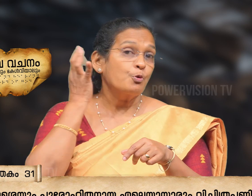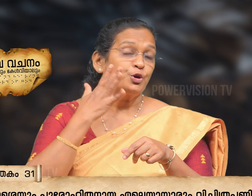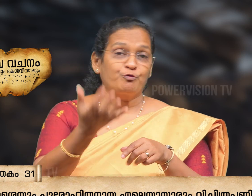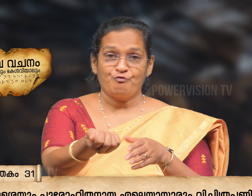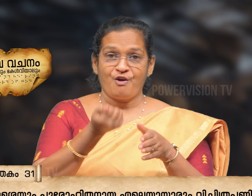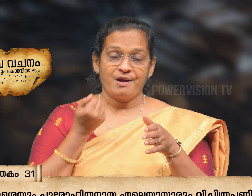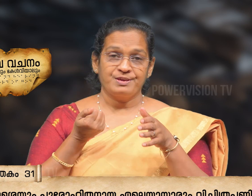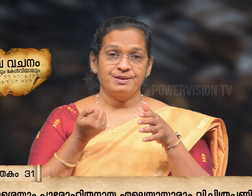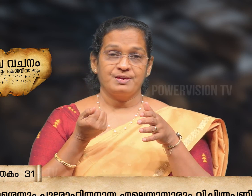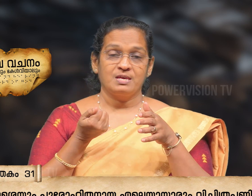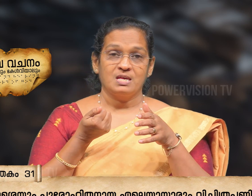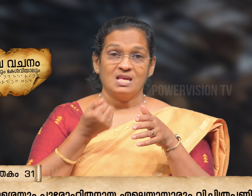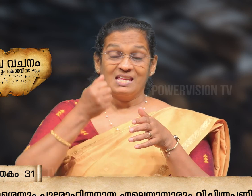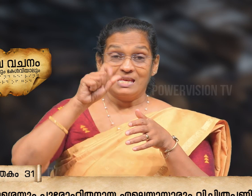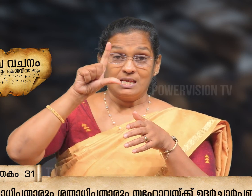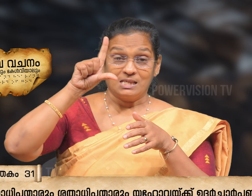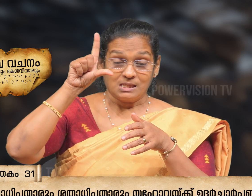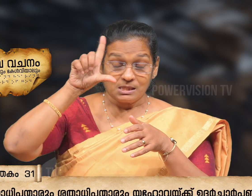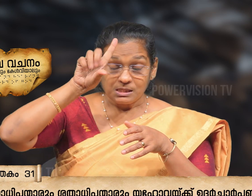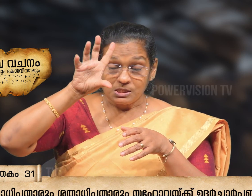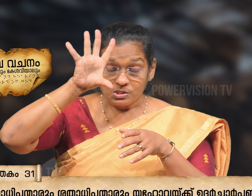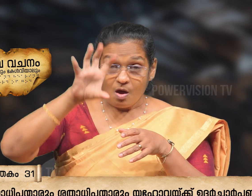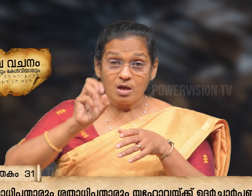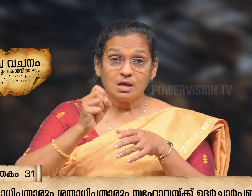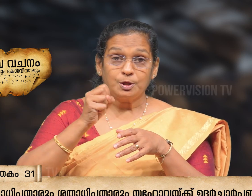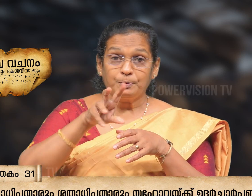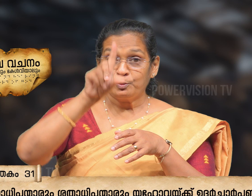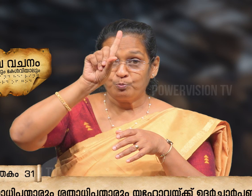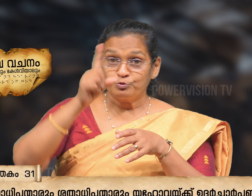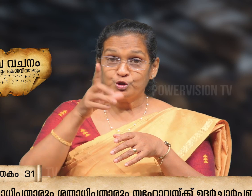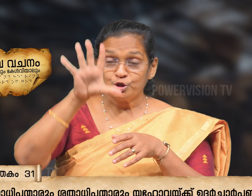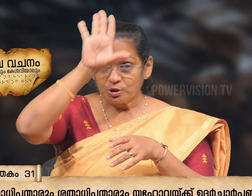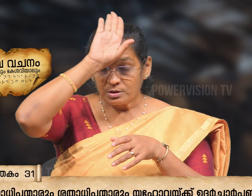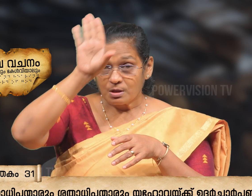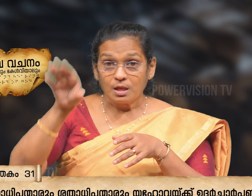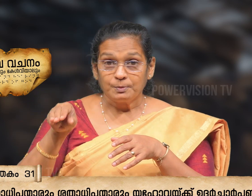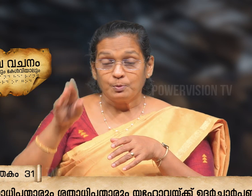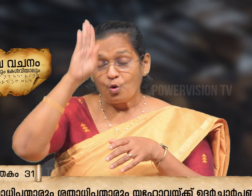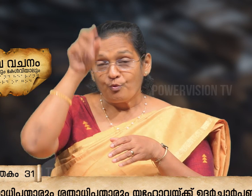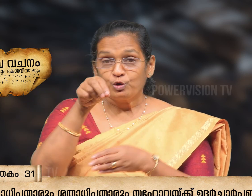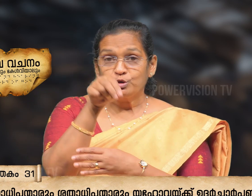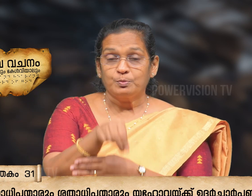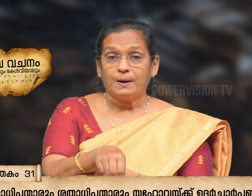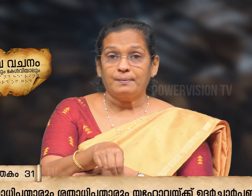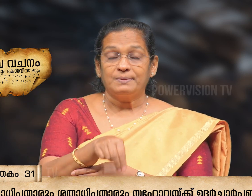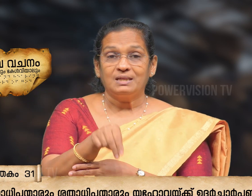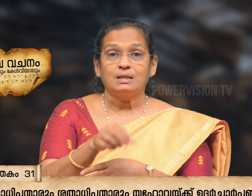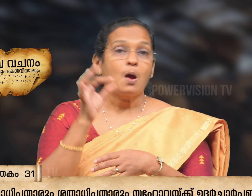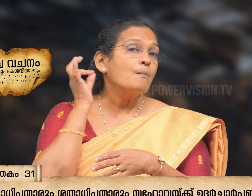പൊന്ന് അവരോട് വാങ്ങി. സഹസ്രാധിപന്മാരും ശതാധിപന്മാരും യഹോവയ്ക്ക് ഉദർച്ചാർപ്പണം ചെയ്ത